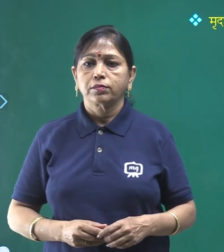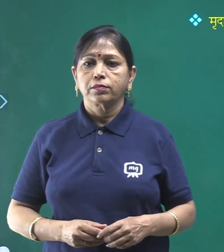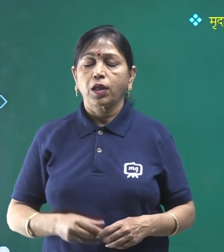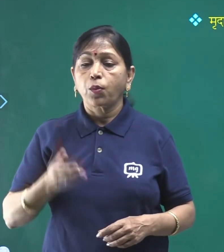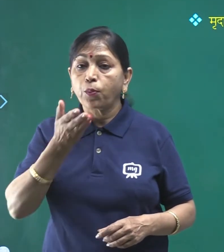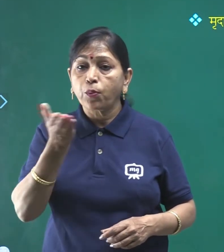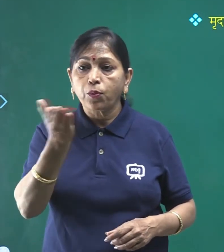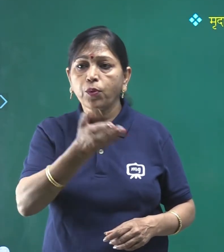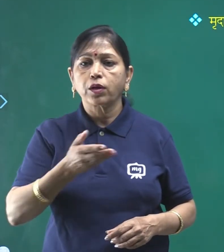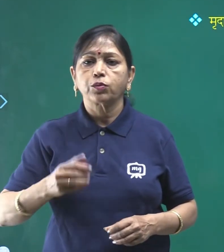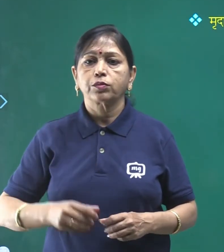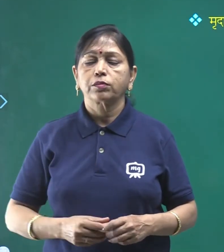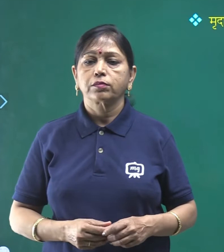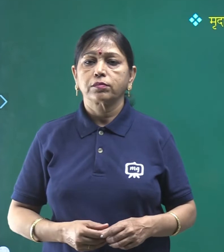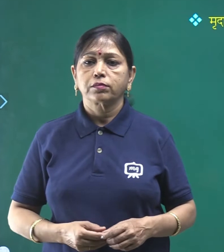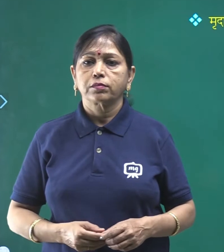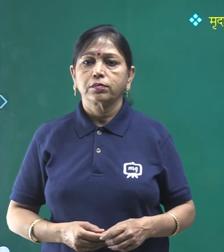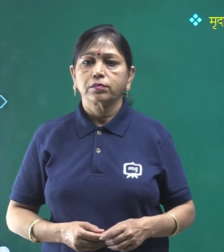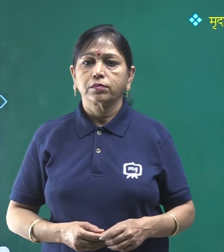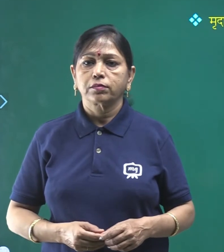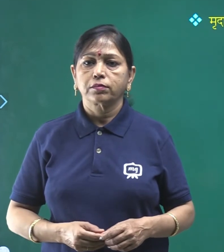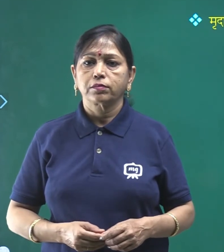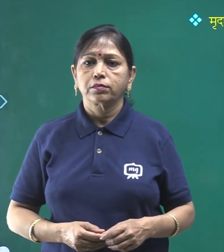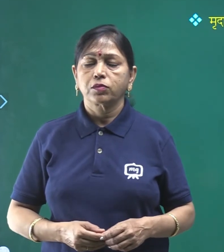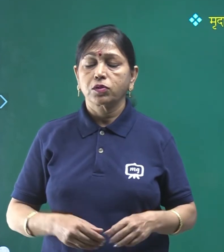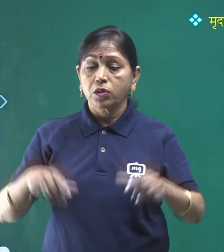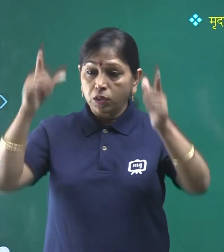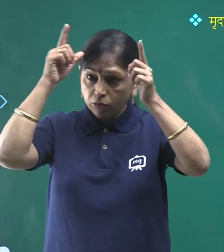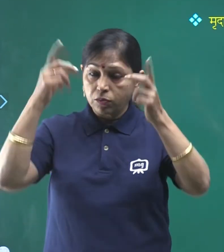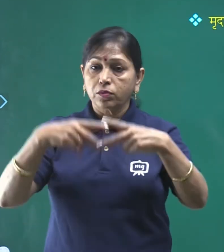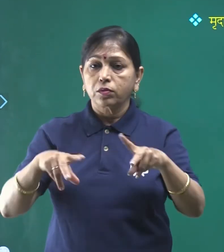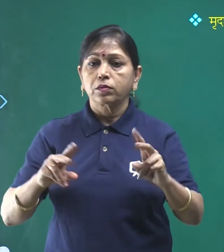वायो दो कि जीव